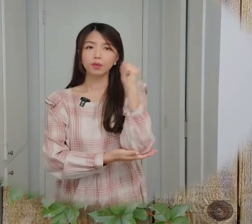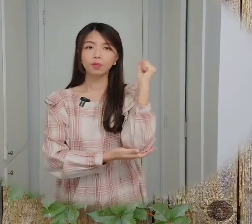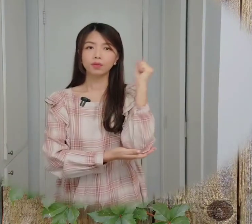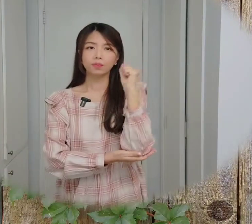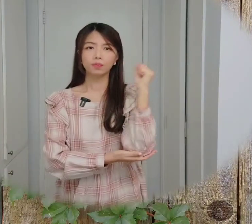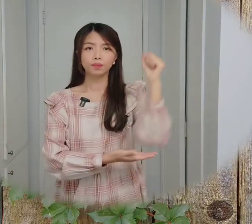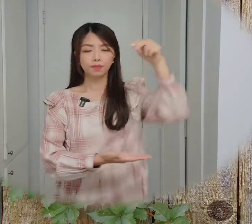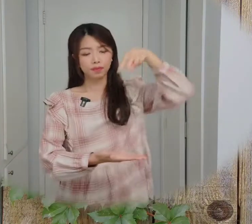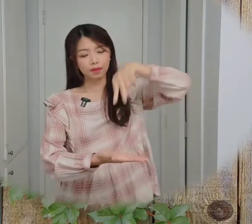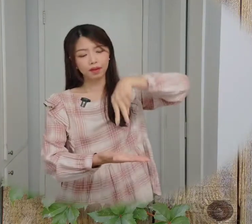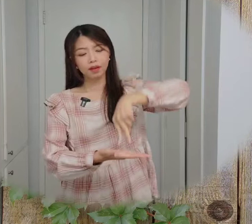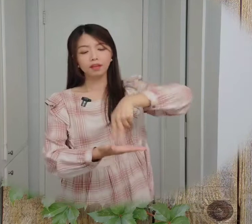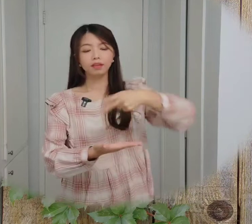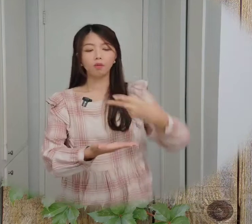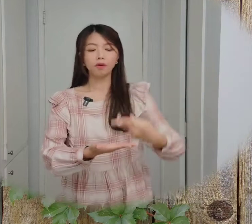흔들리고